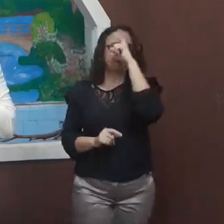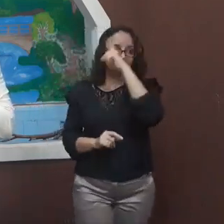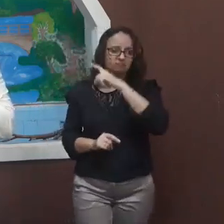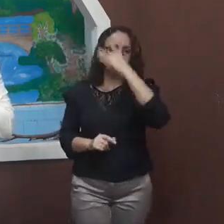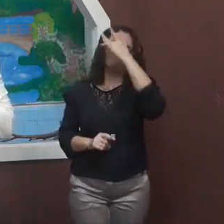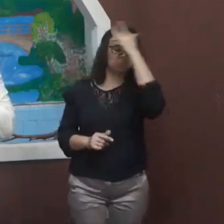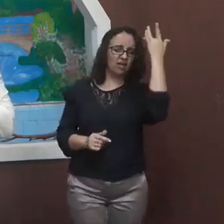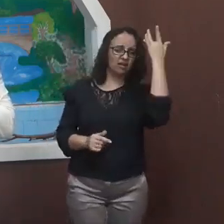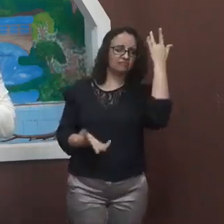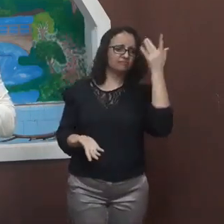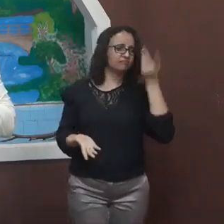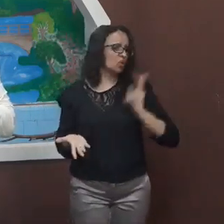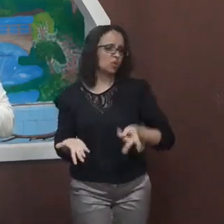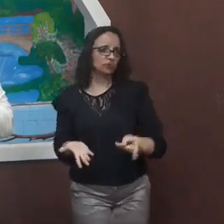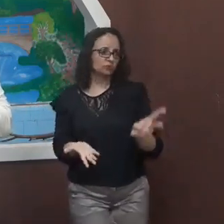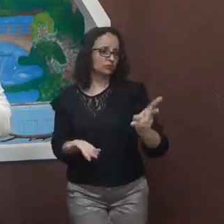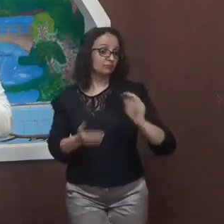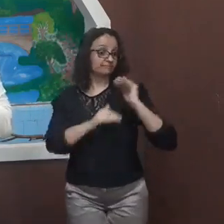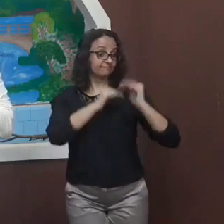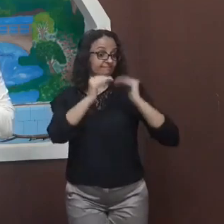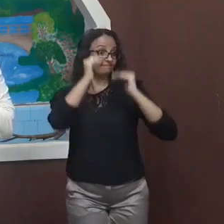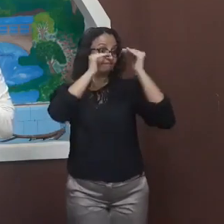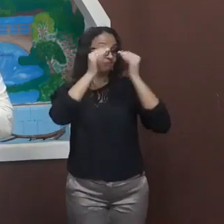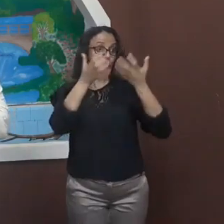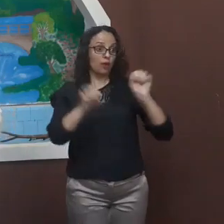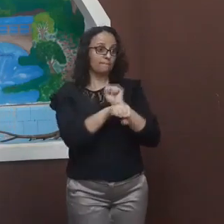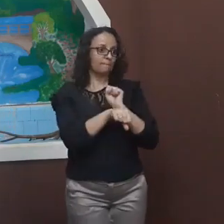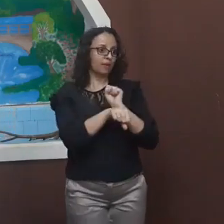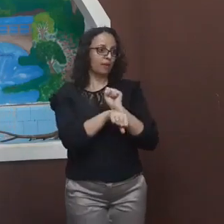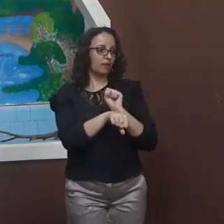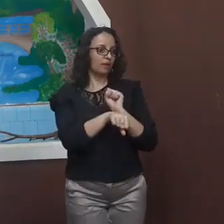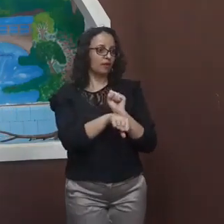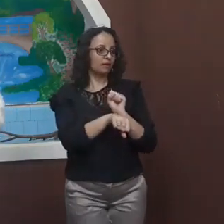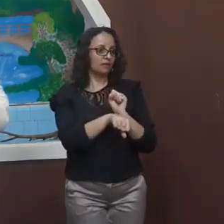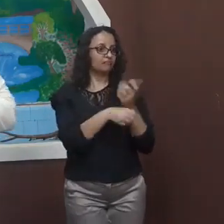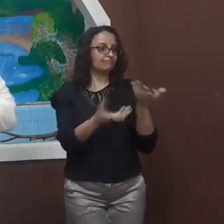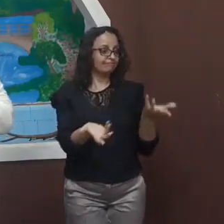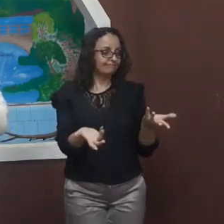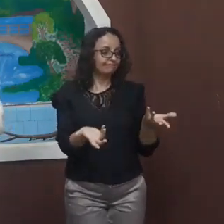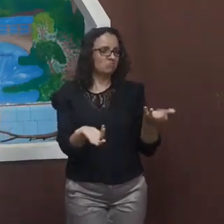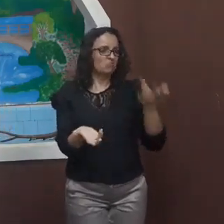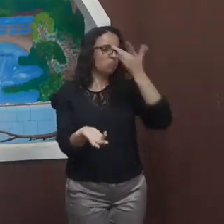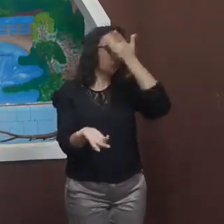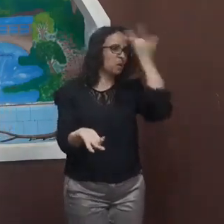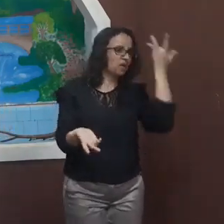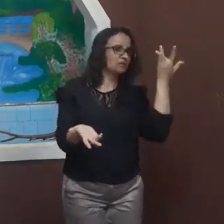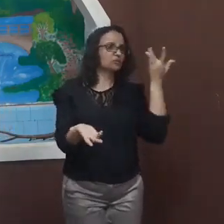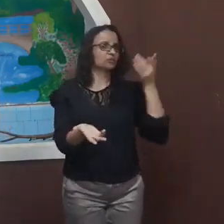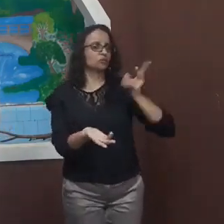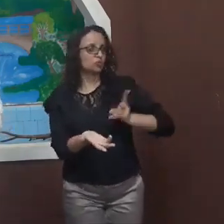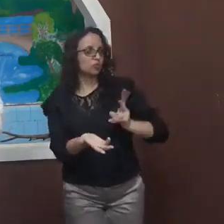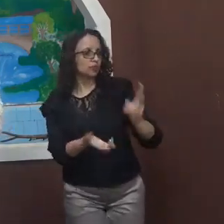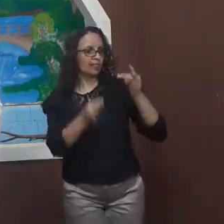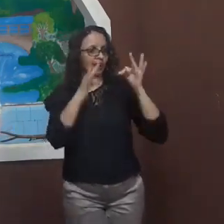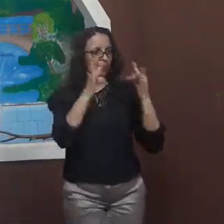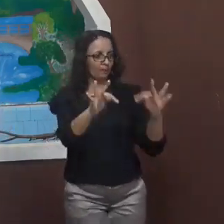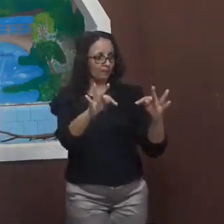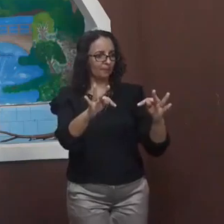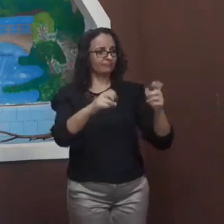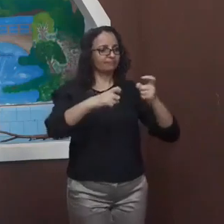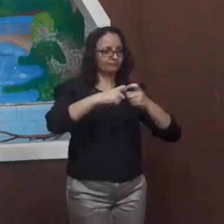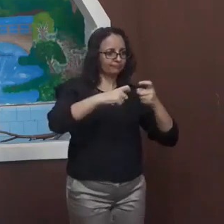têm perseverado em se desenvolver. As pessoas não têm se desenvolvido. As pessoas às vezes hoje nem têm perseverado nos tratamentos. No momento